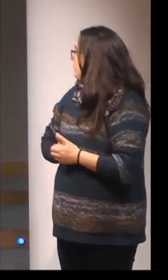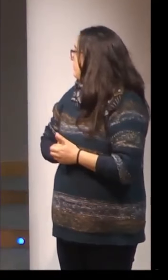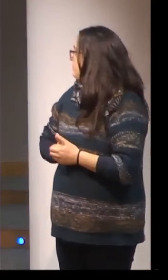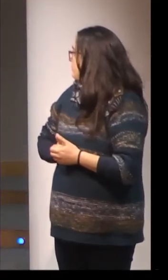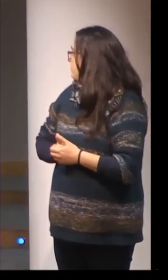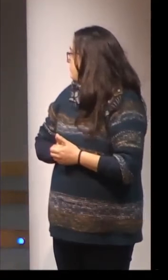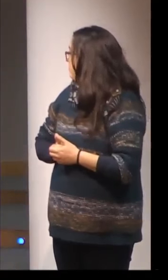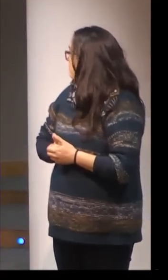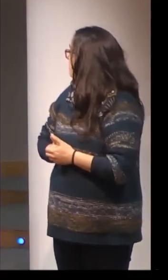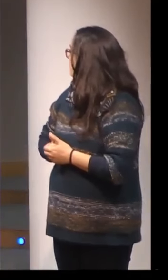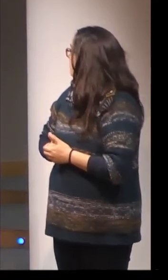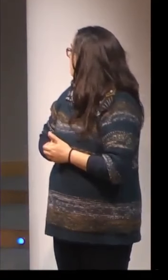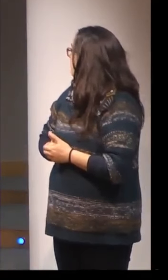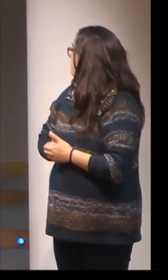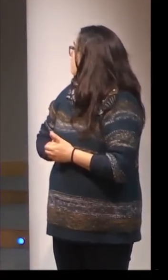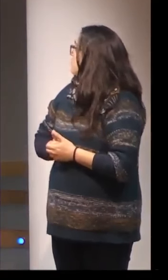de nuestro país.